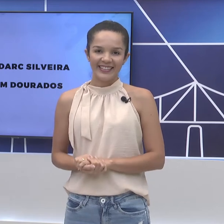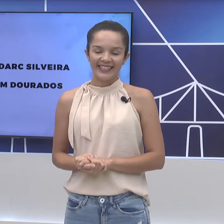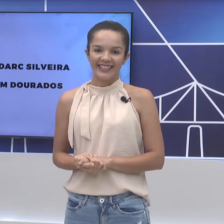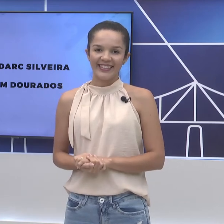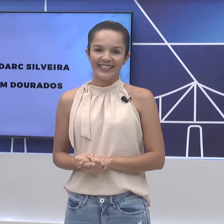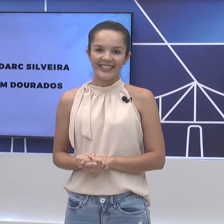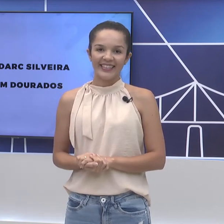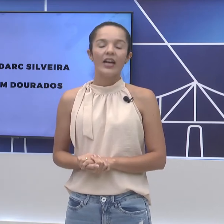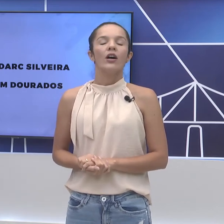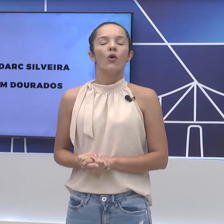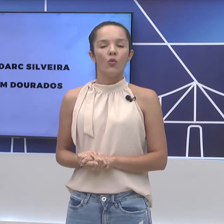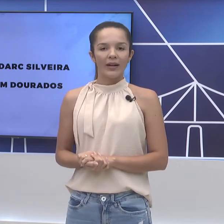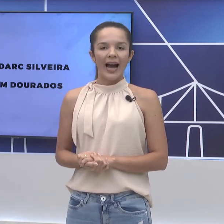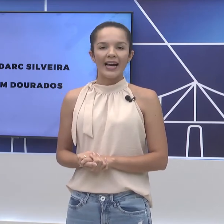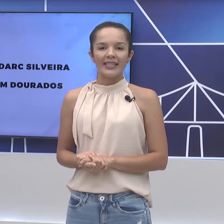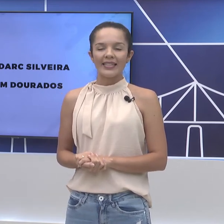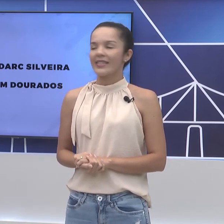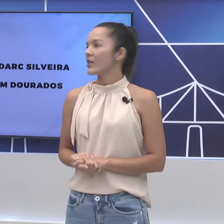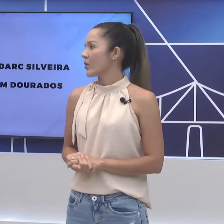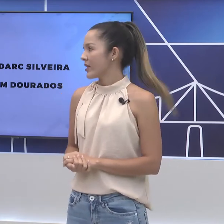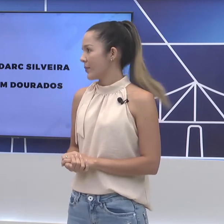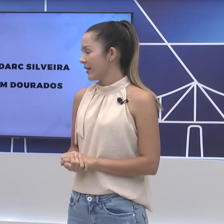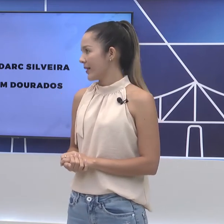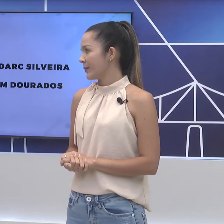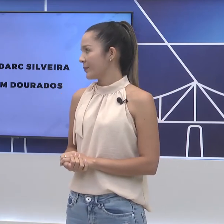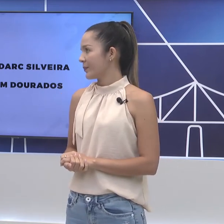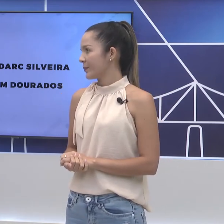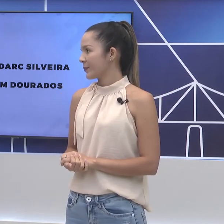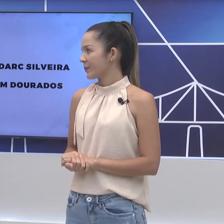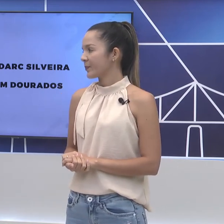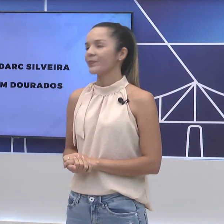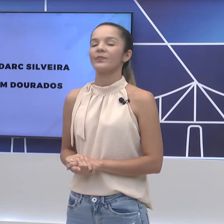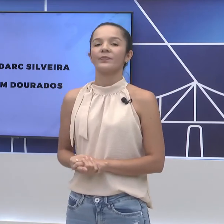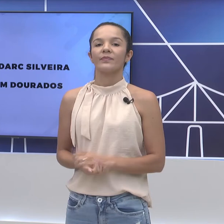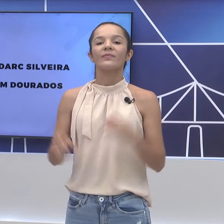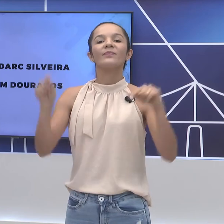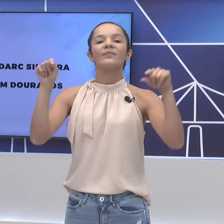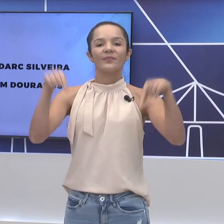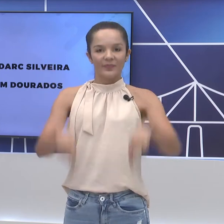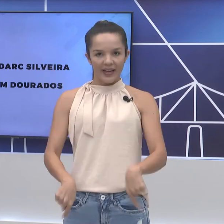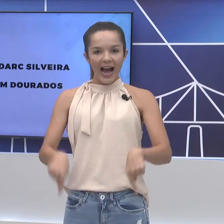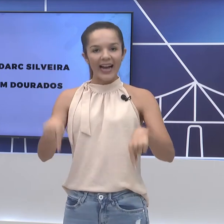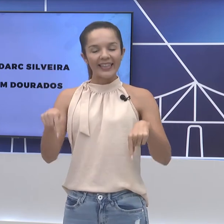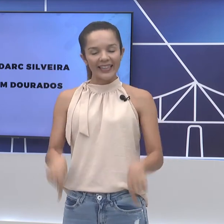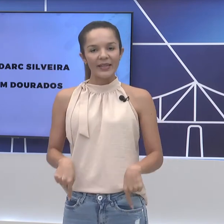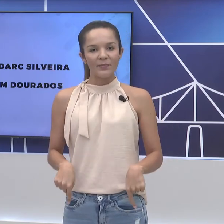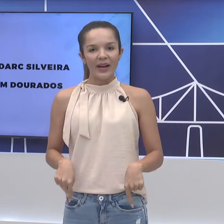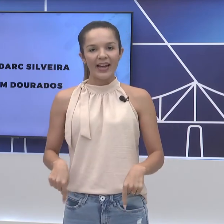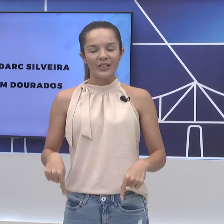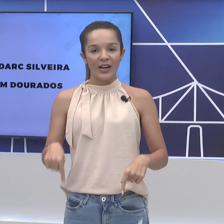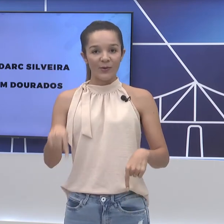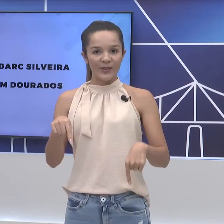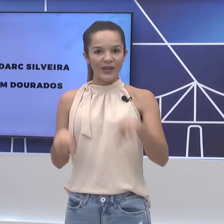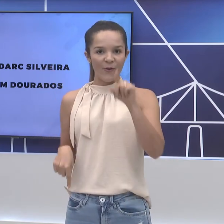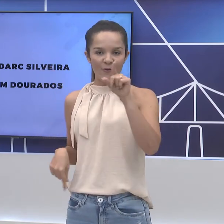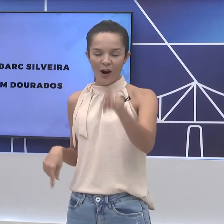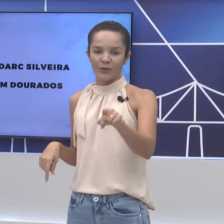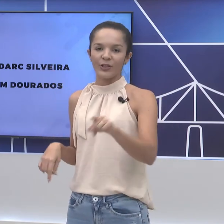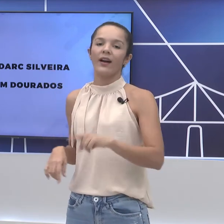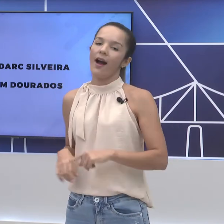um gás. Um gás. E na detalhe, sua amanhã a senhora vai ter que vir aqui no programa para retirar o seu voucher